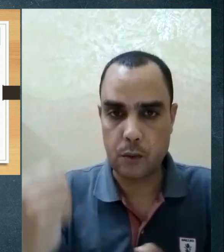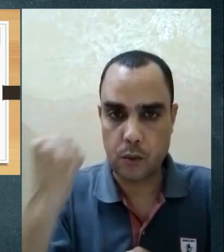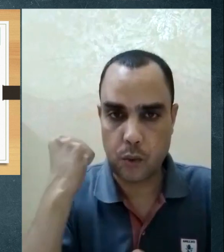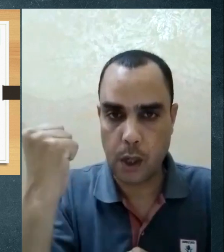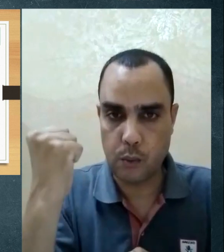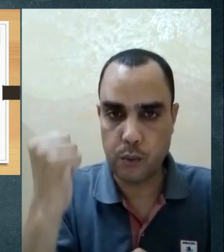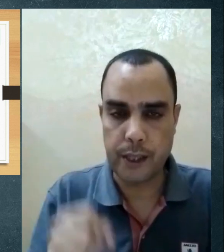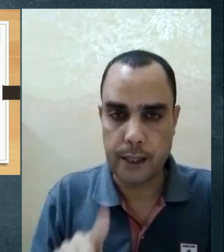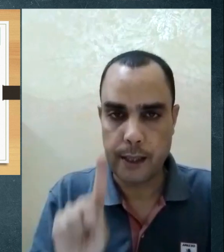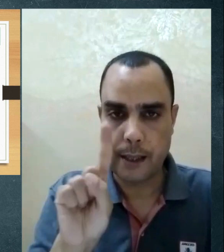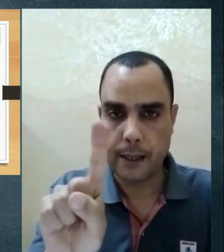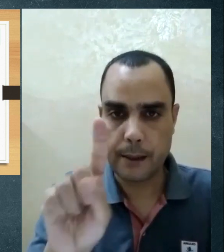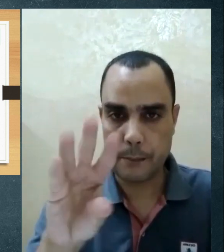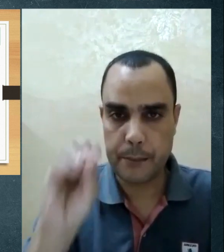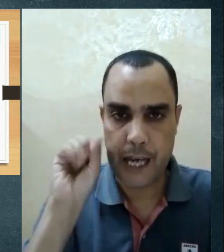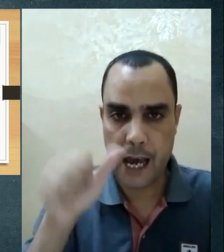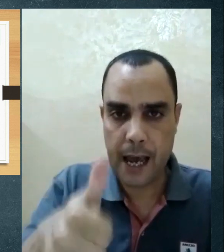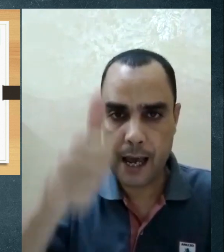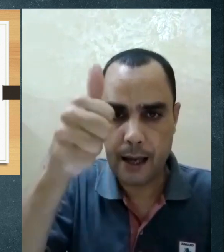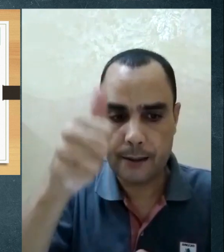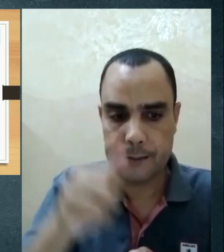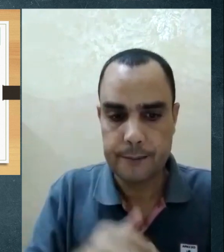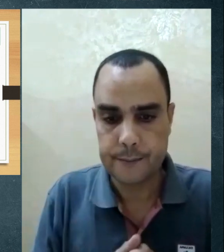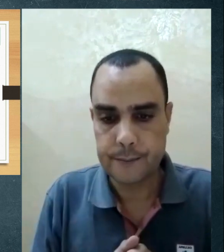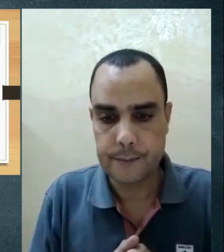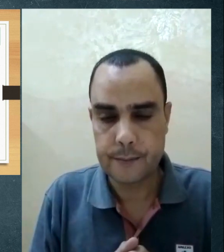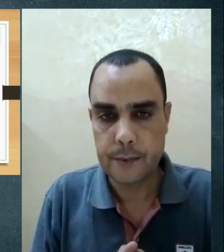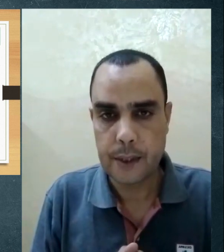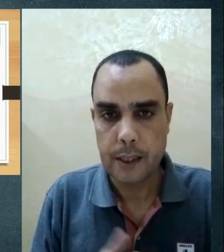أن تقوي بها